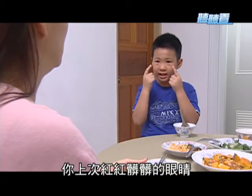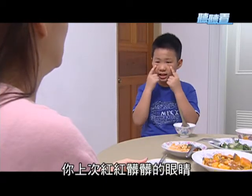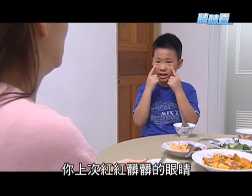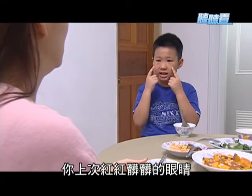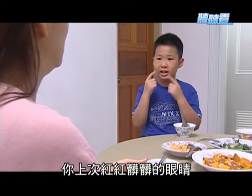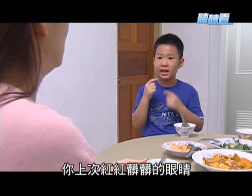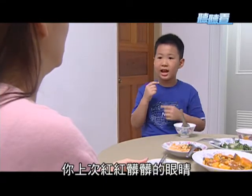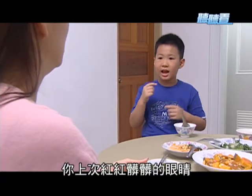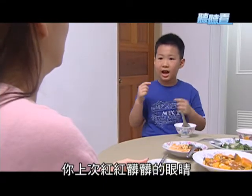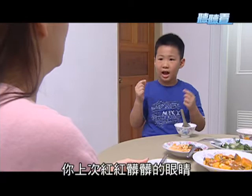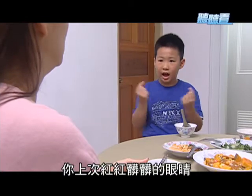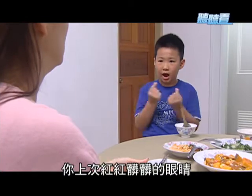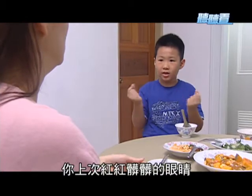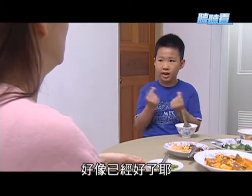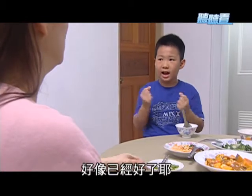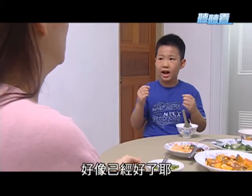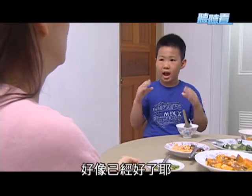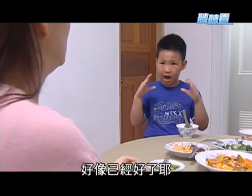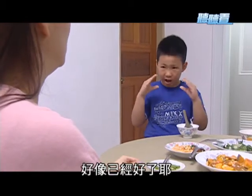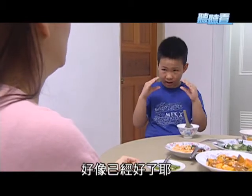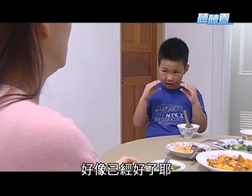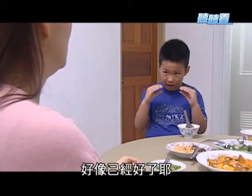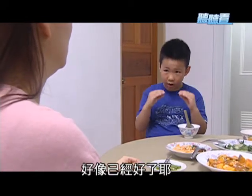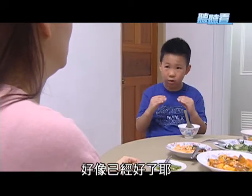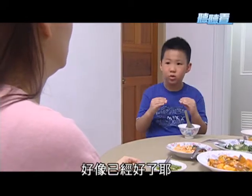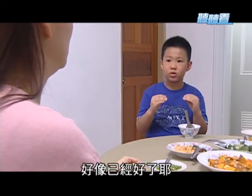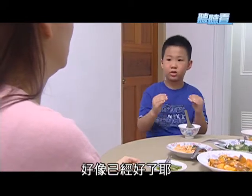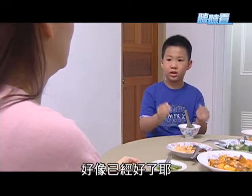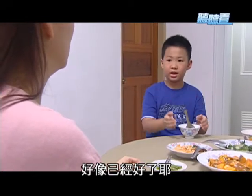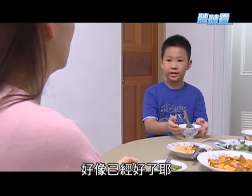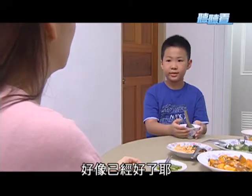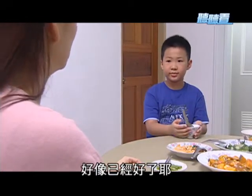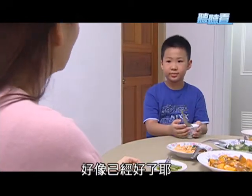睛好像已经好了。